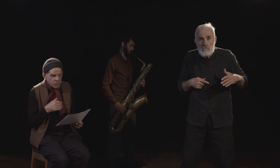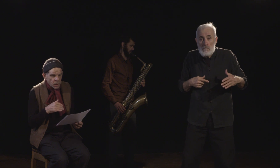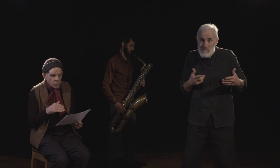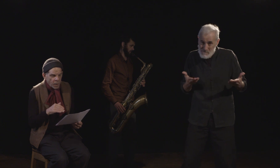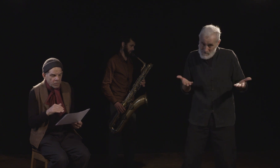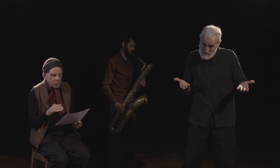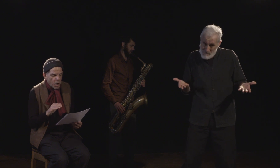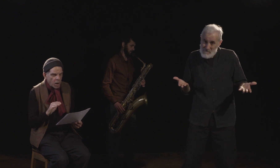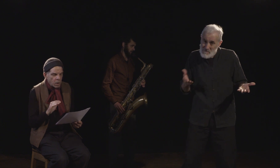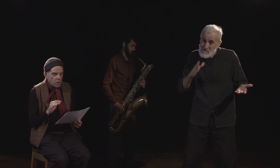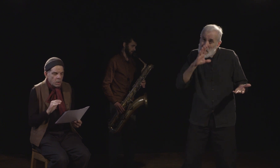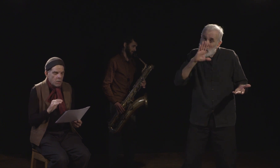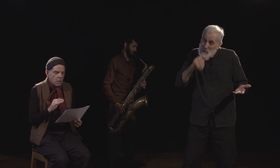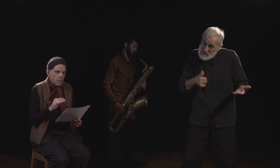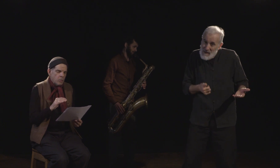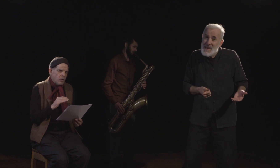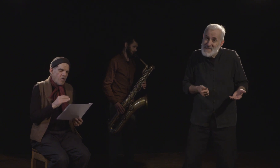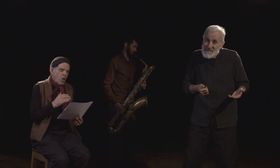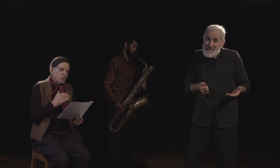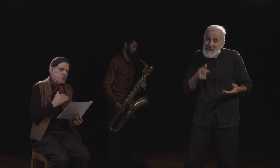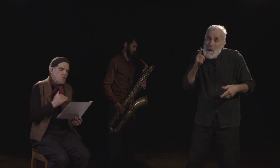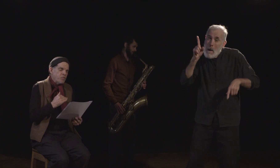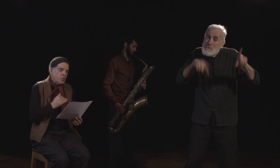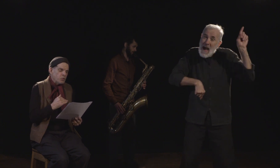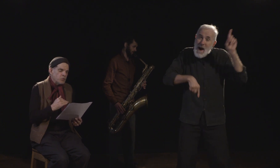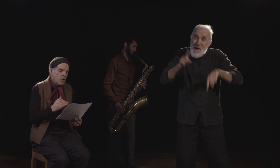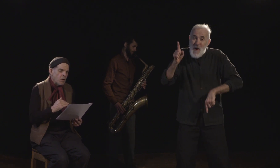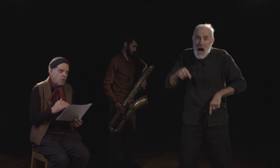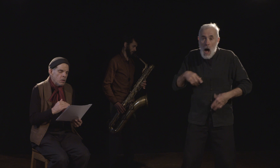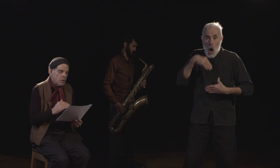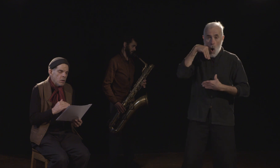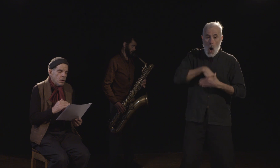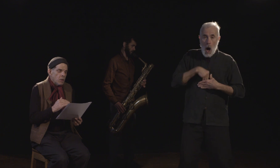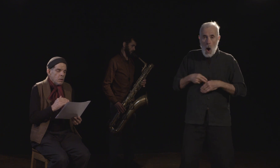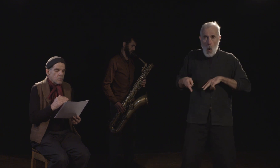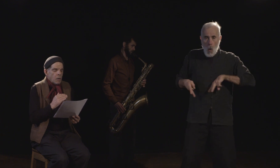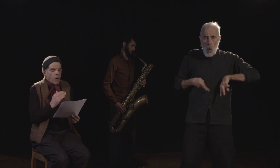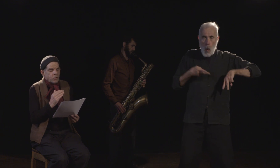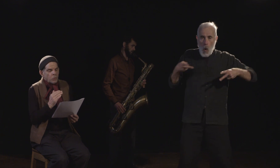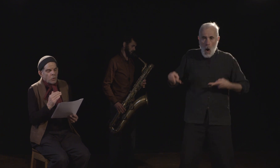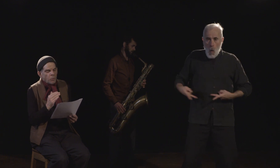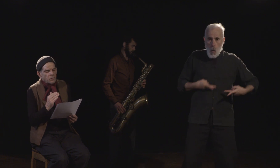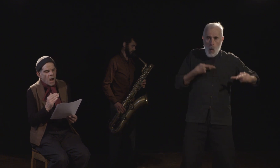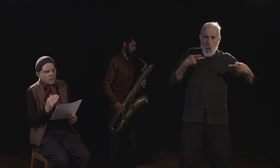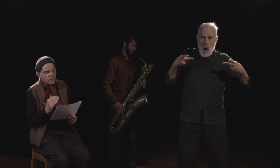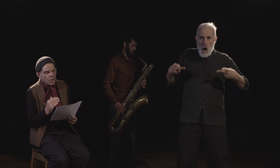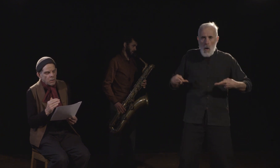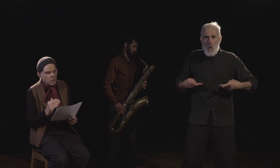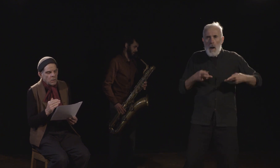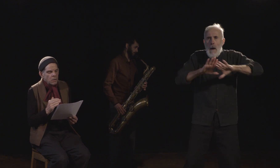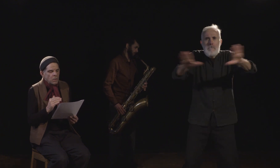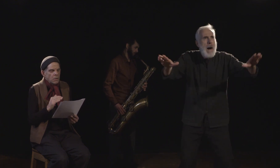C'est pour ça que parfois, le vent souffle dedans, comme entre deux